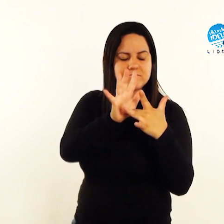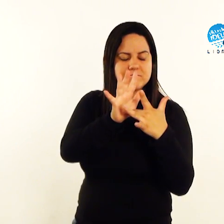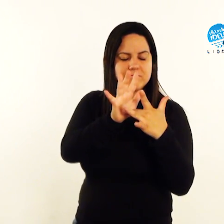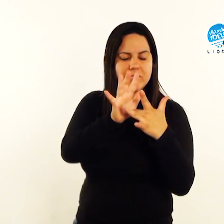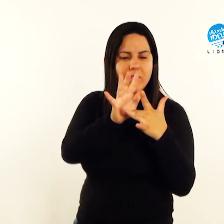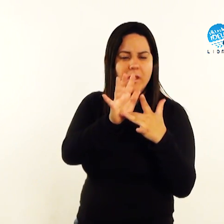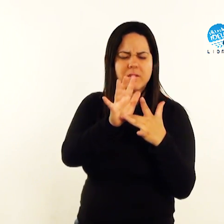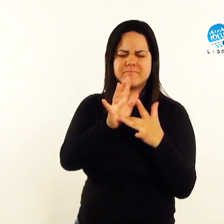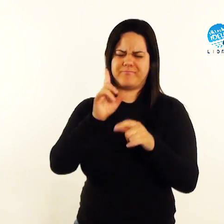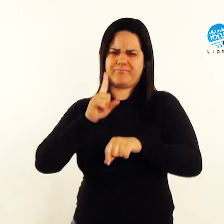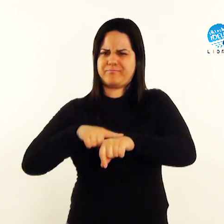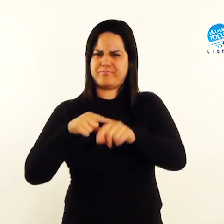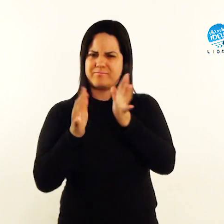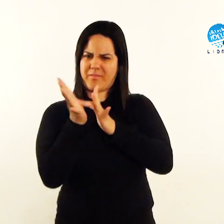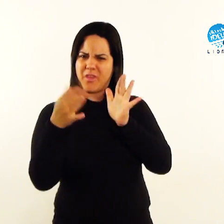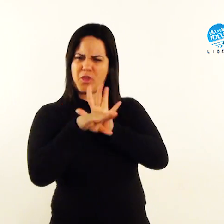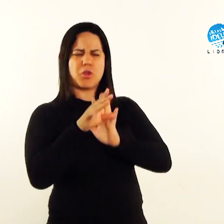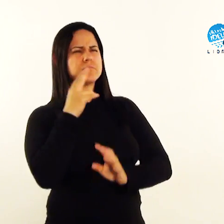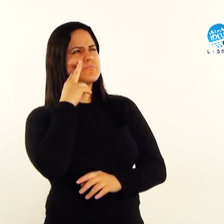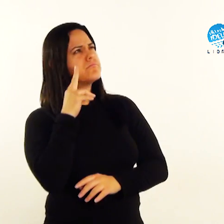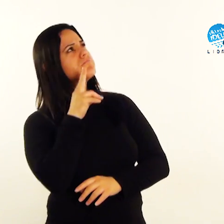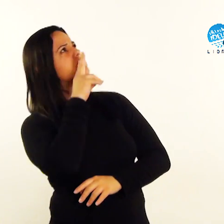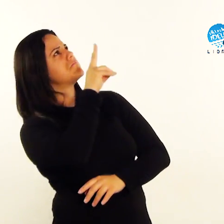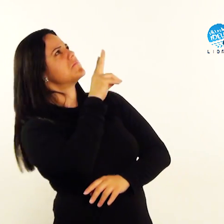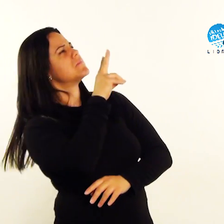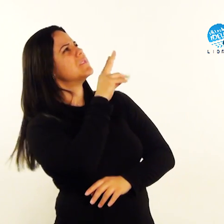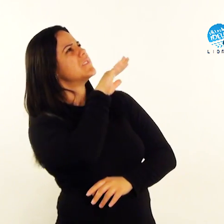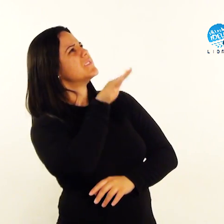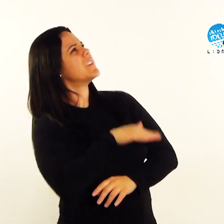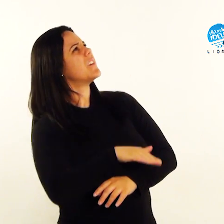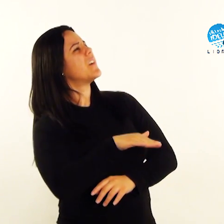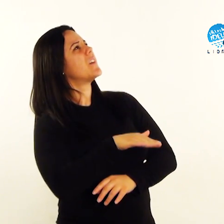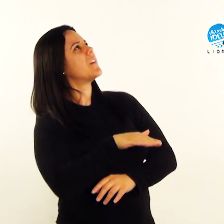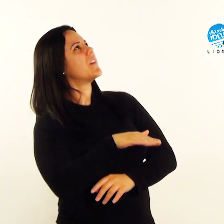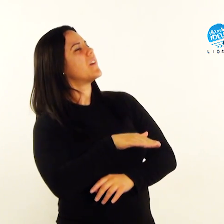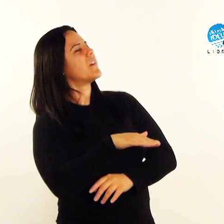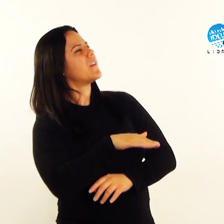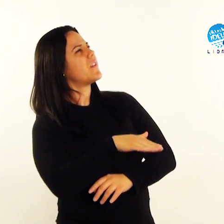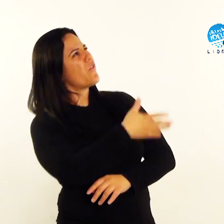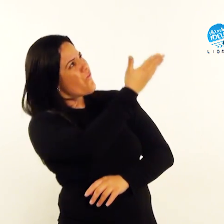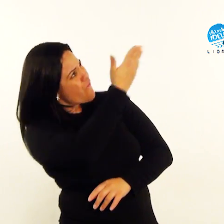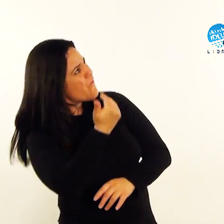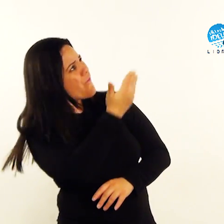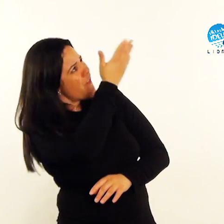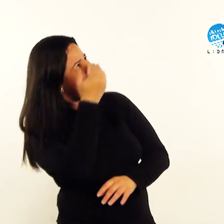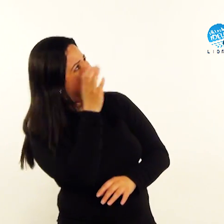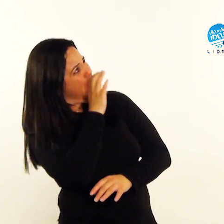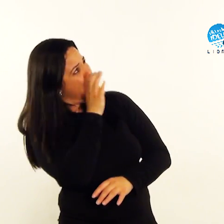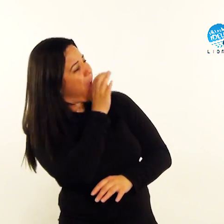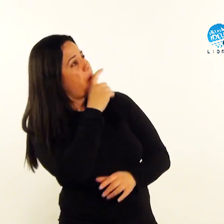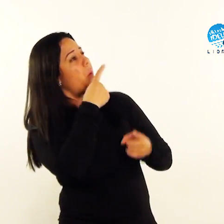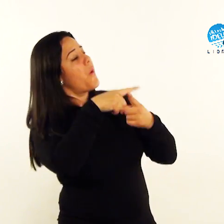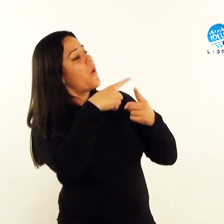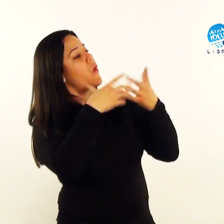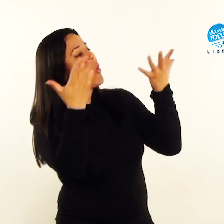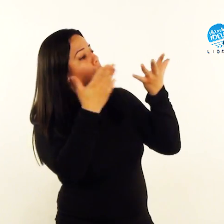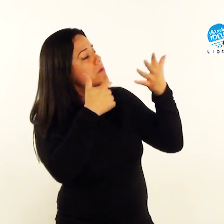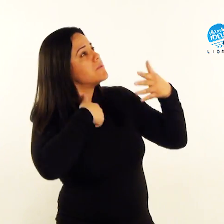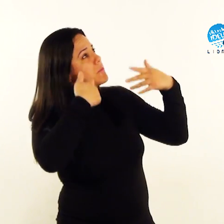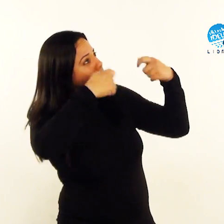chegou àquele lugar, olhou para cima e disse a Zaqueu: Zaqueu, desça depressa, pois hoje